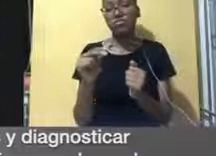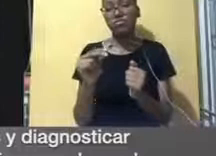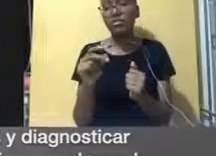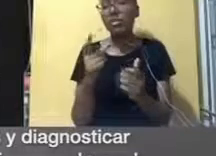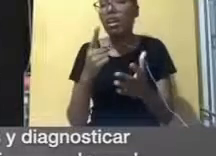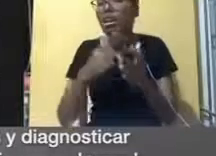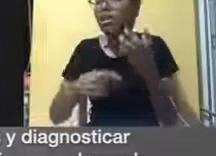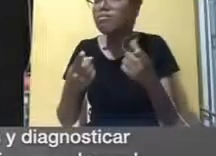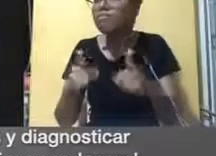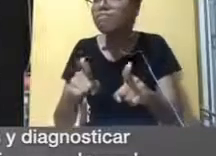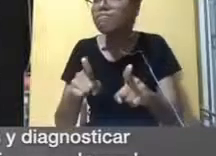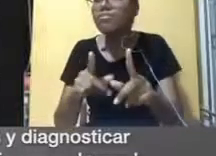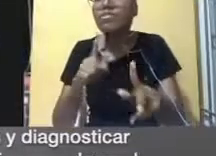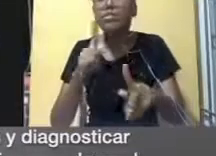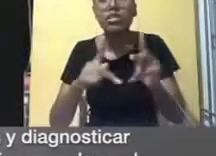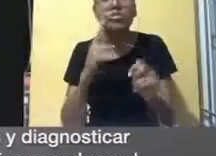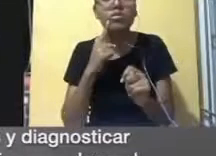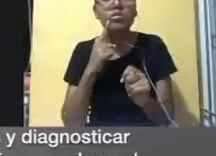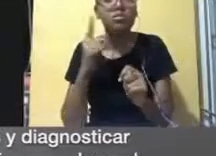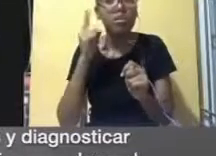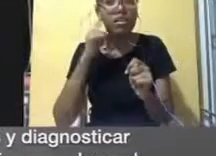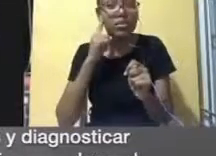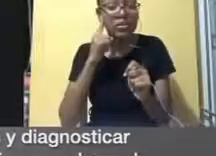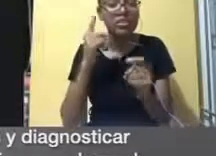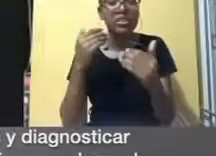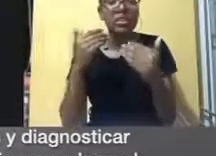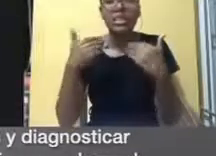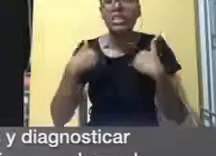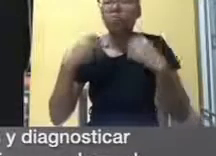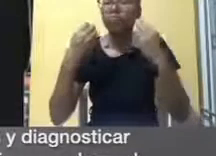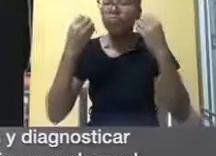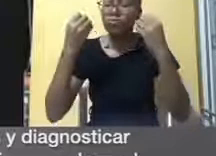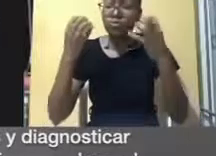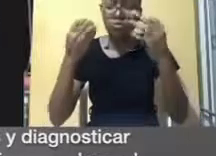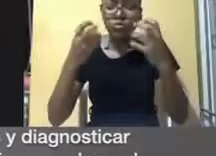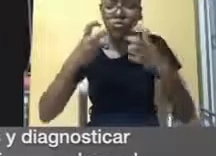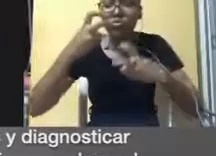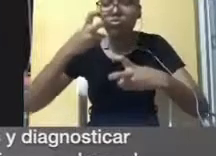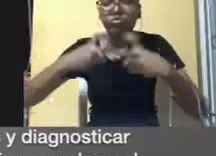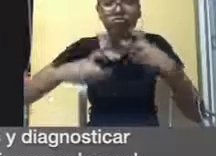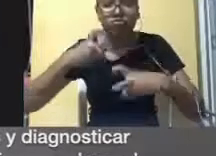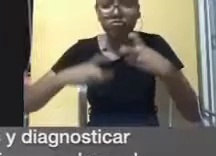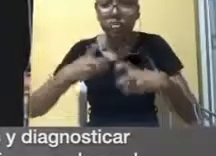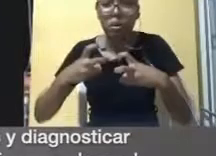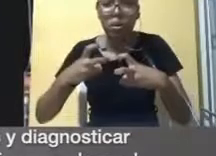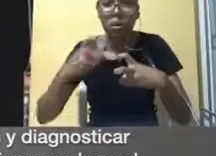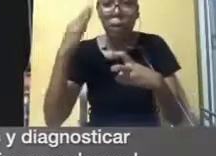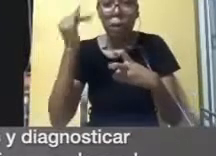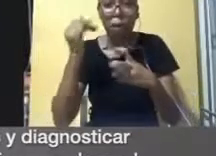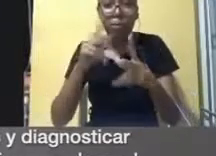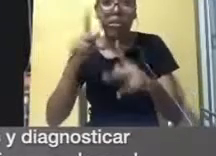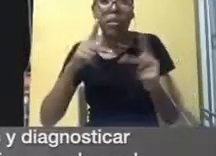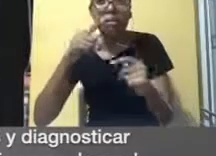con los oyentes que lo tratan como inferiores, que no lo respetan, que le ignoran, que cuando la